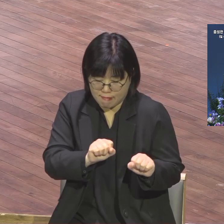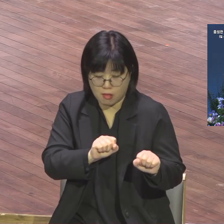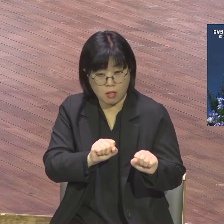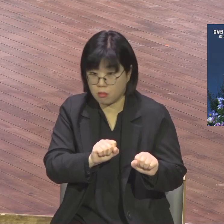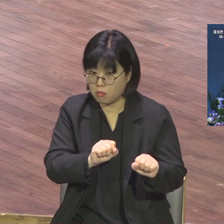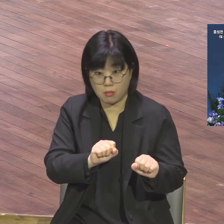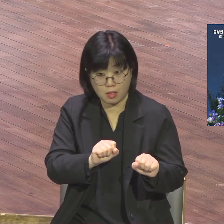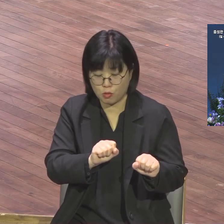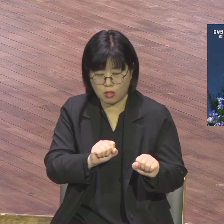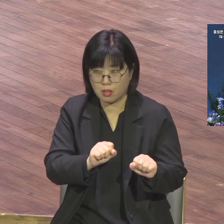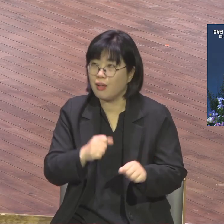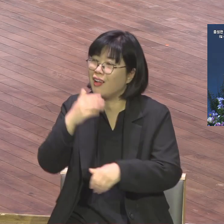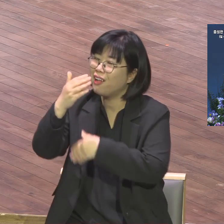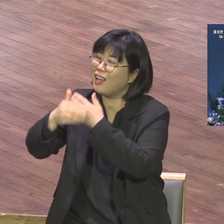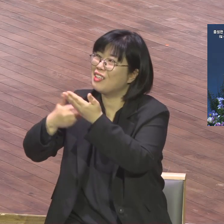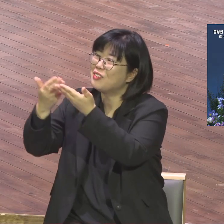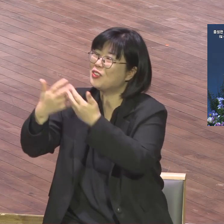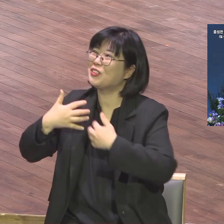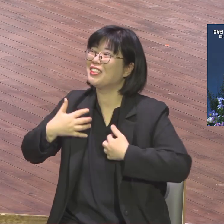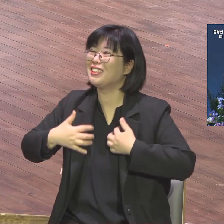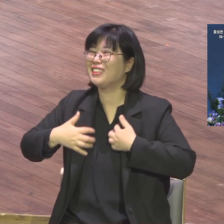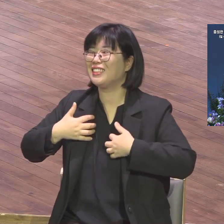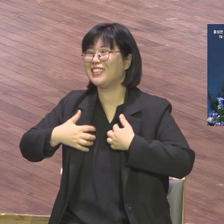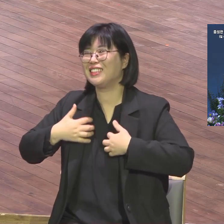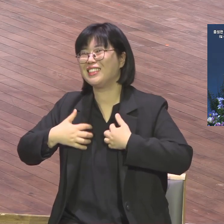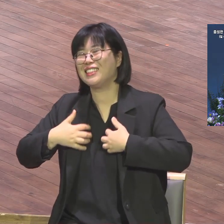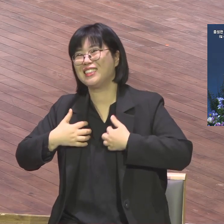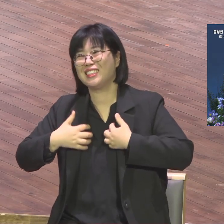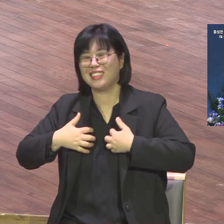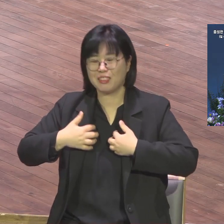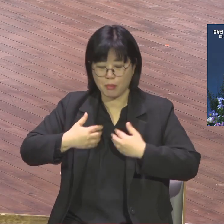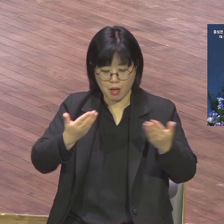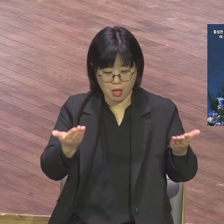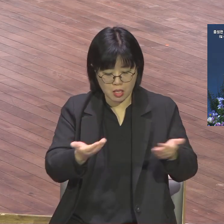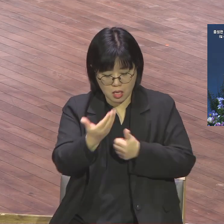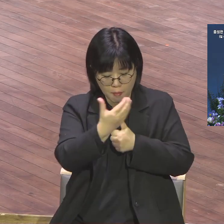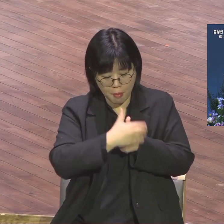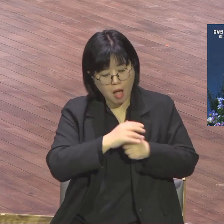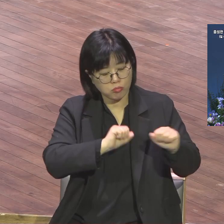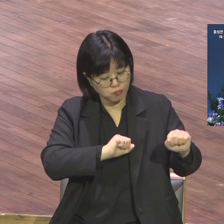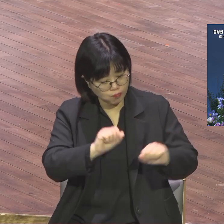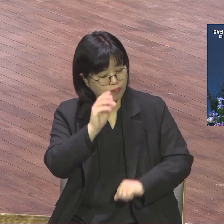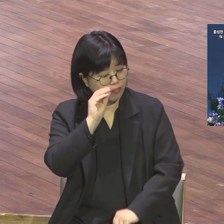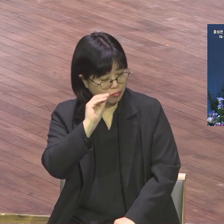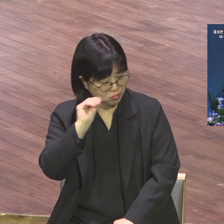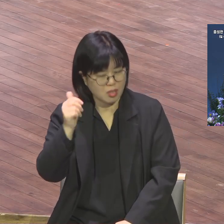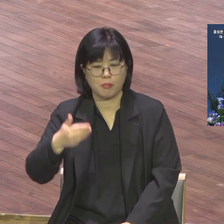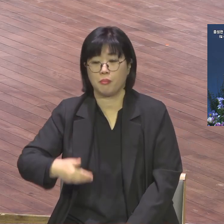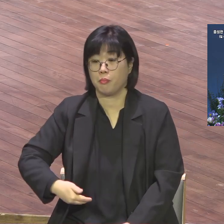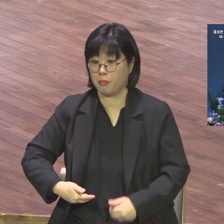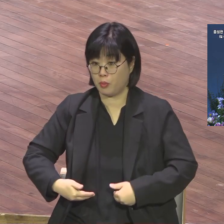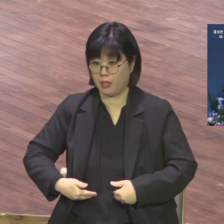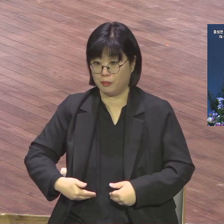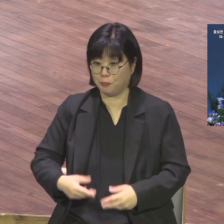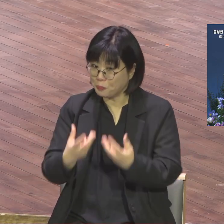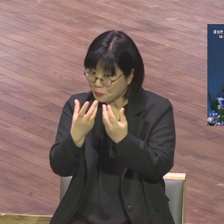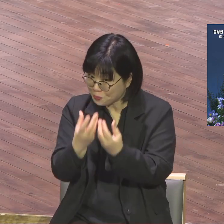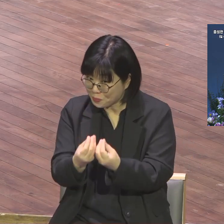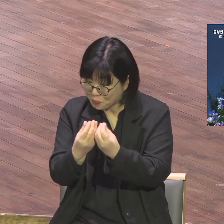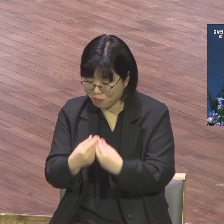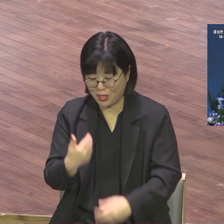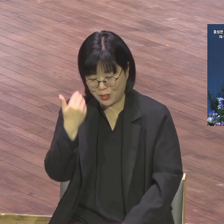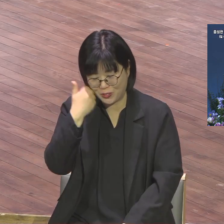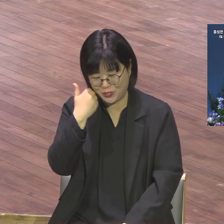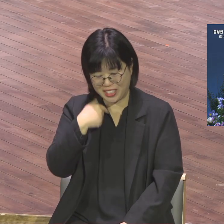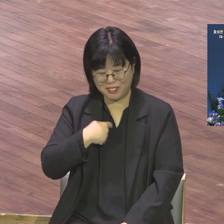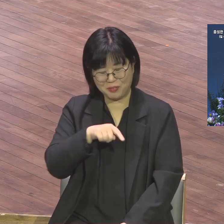응? 사람이 많이 밥을 한 걸 사더라도 신나고 즐겁고 기뻐서 밥을 사면 그 밥맛이 있는데 그 억지로 쩔 수